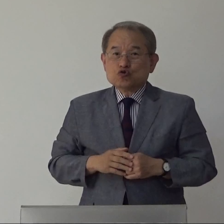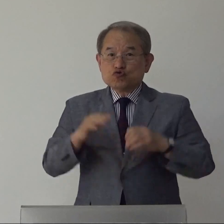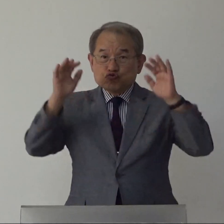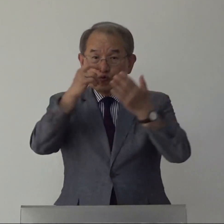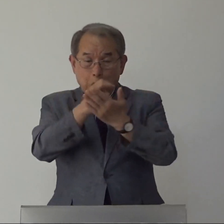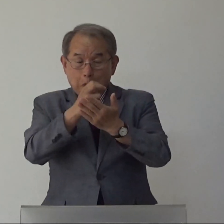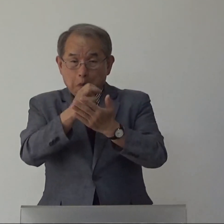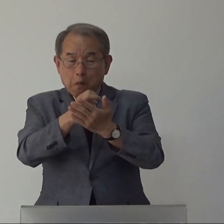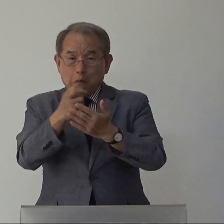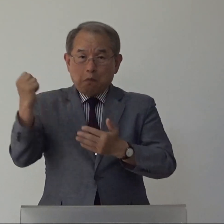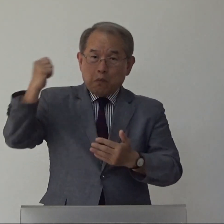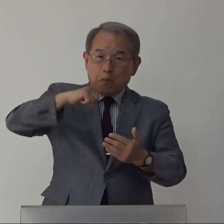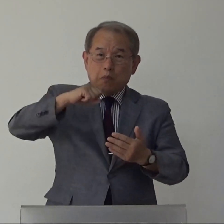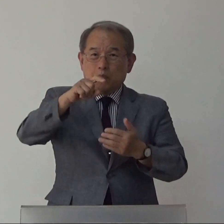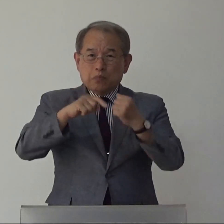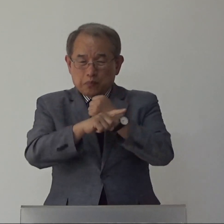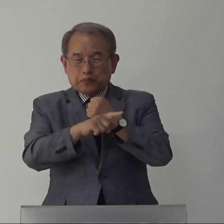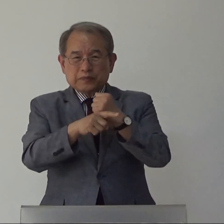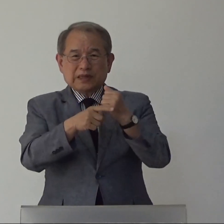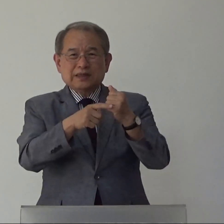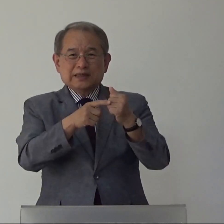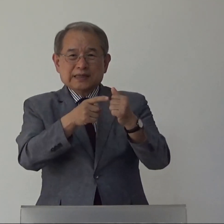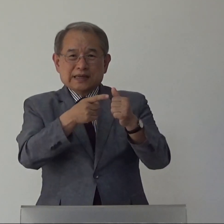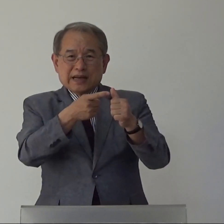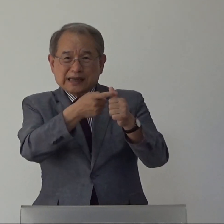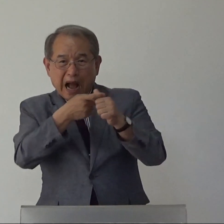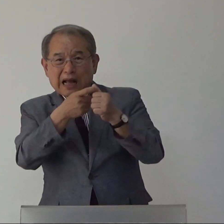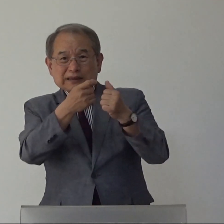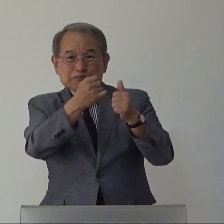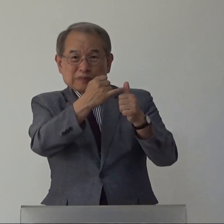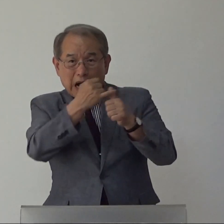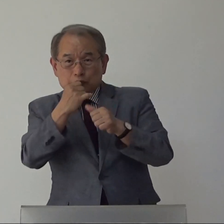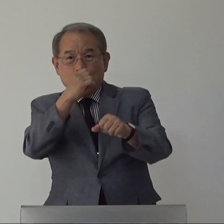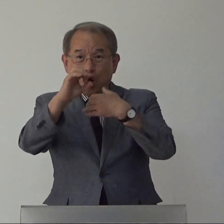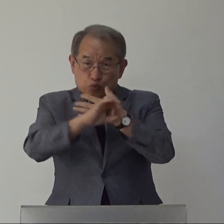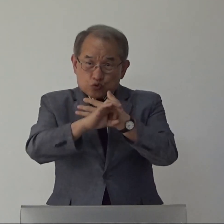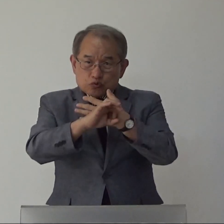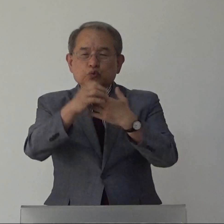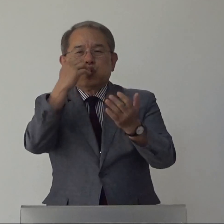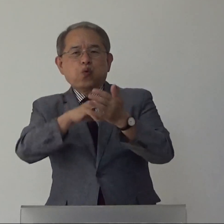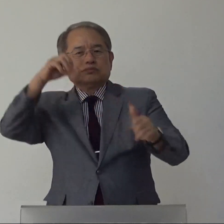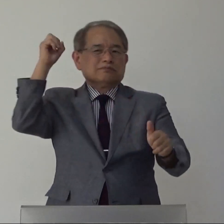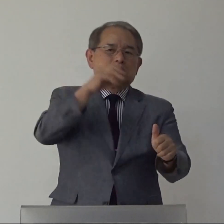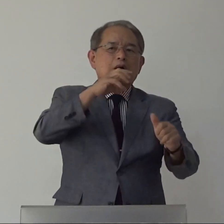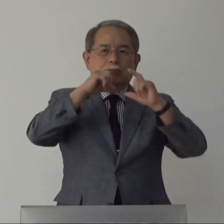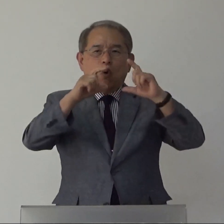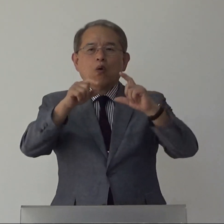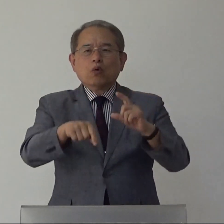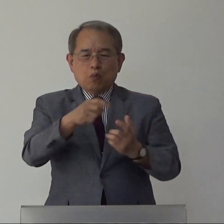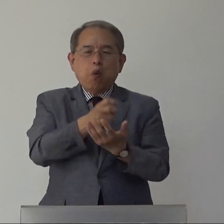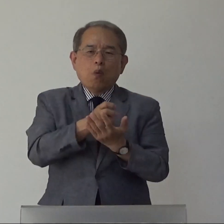그래서 바리새인과 서기관들에 둘러싸여서 유대인은 율법을 어기면